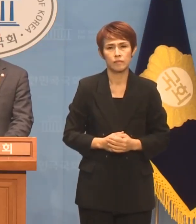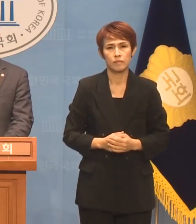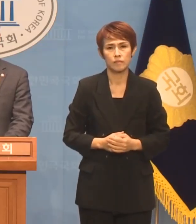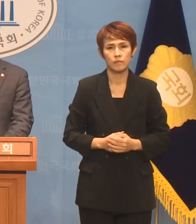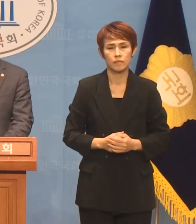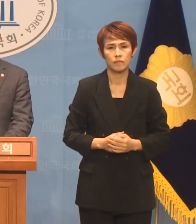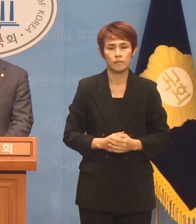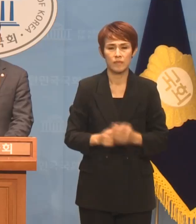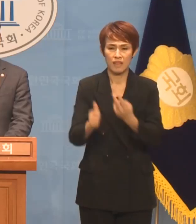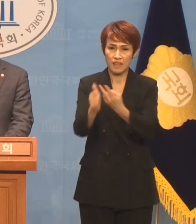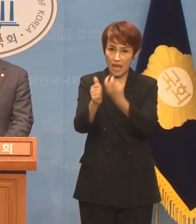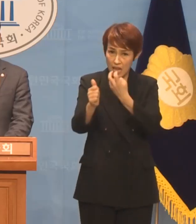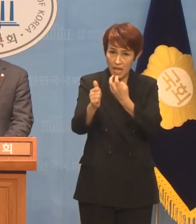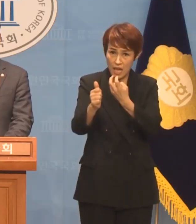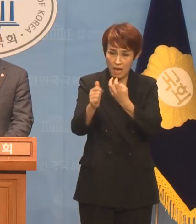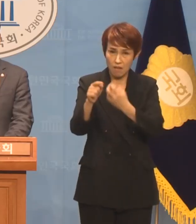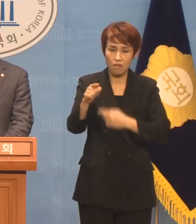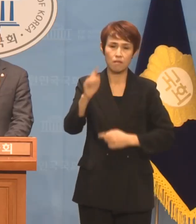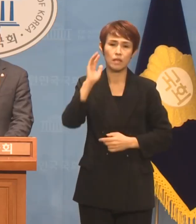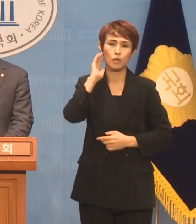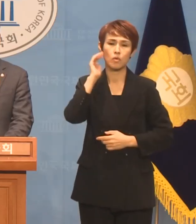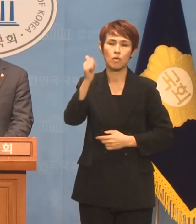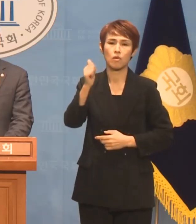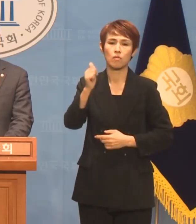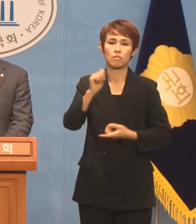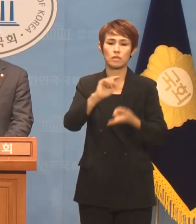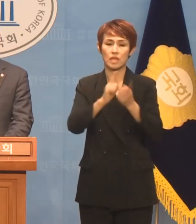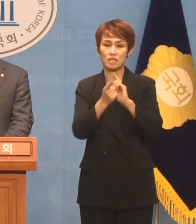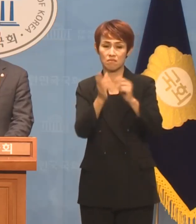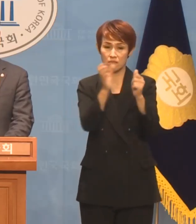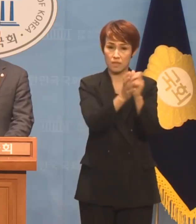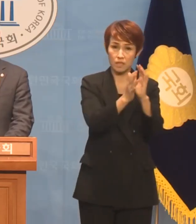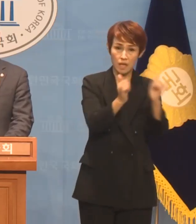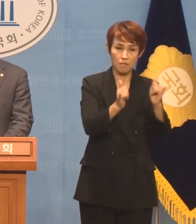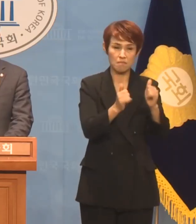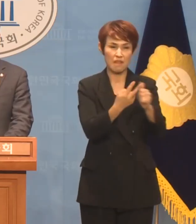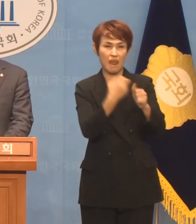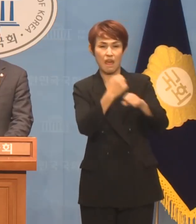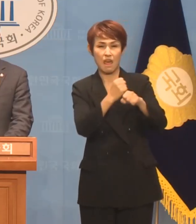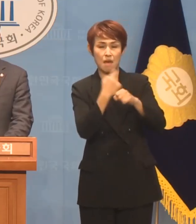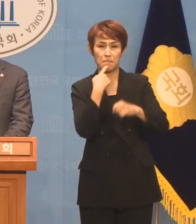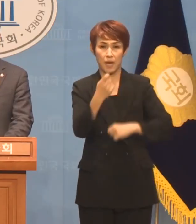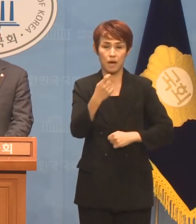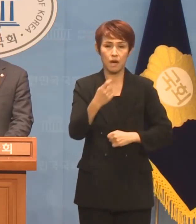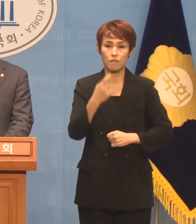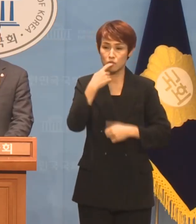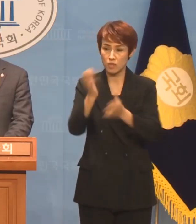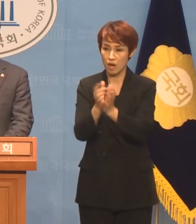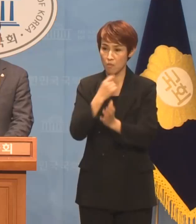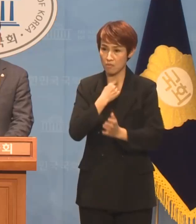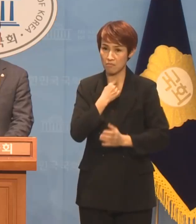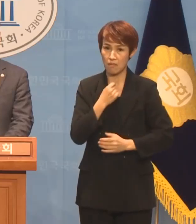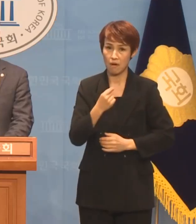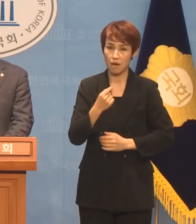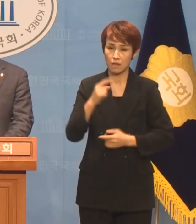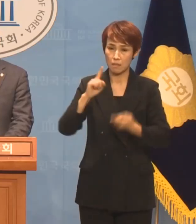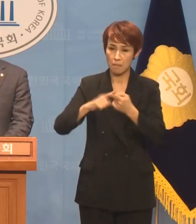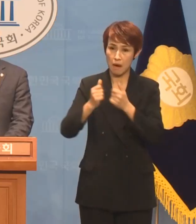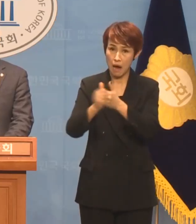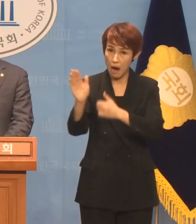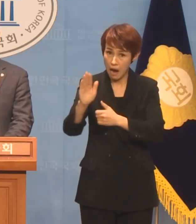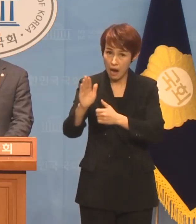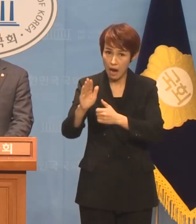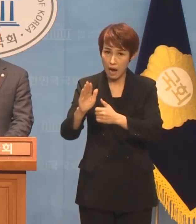또 탄핵이라는 칼을 대통령 권한대행의 목에 들이대고 민주당이 원하는 대로 하지 않으면 찌르겠다는